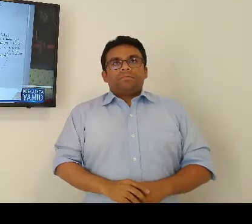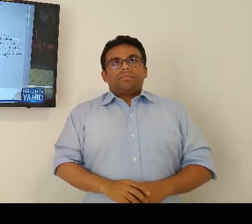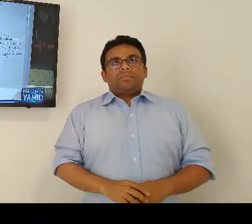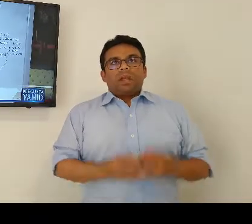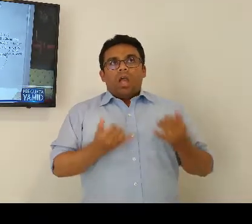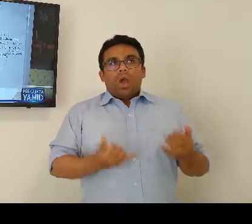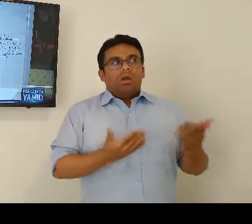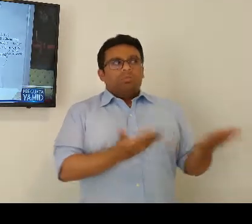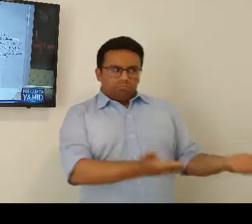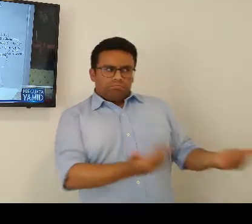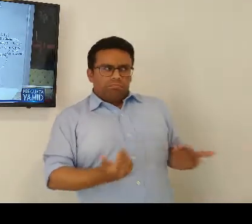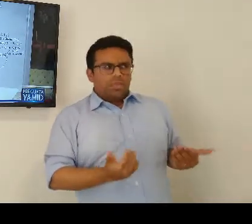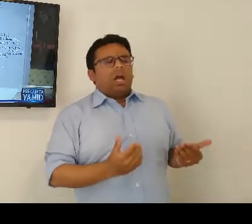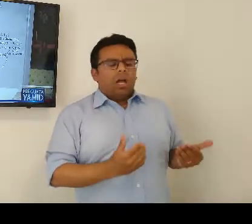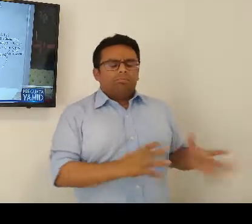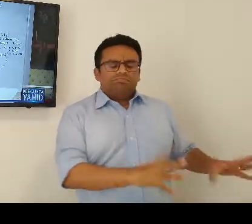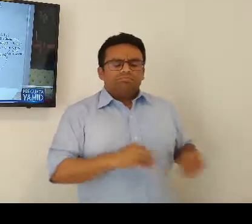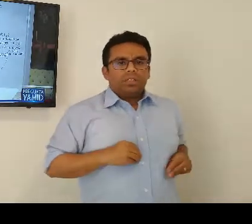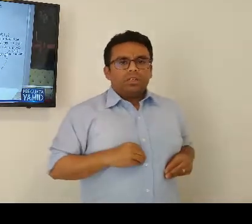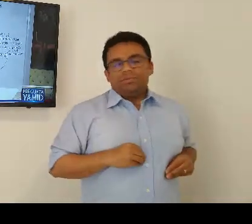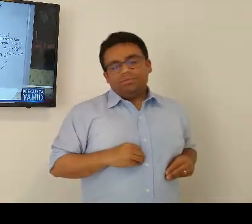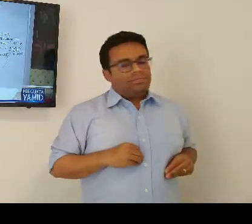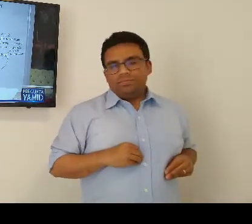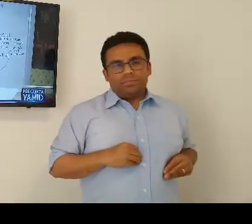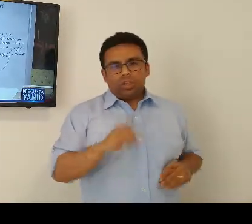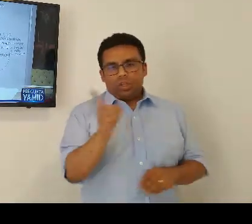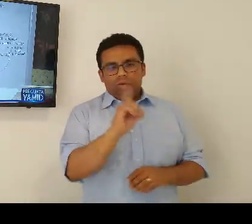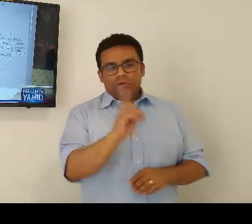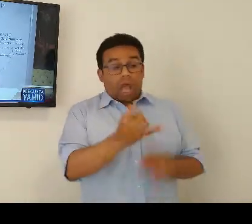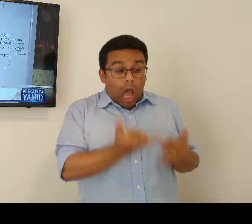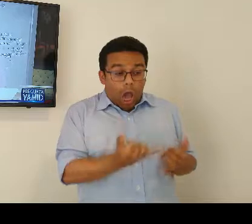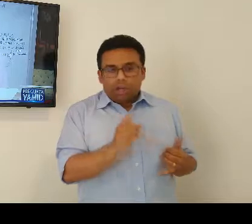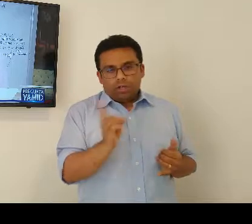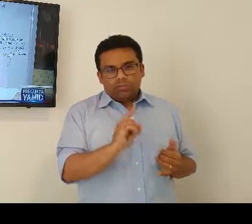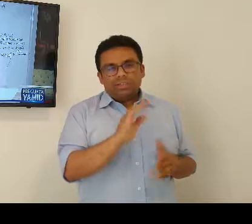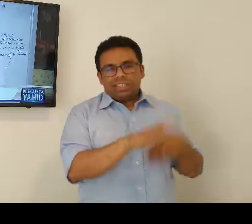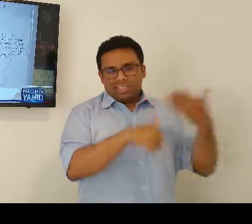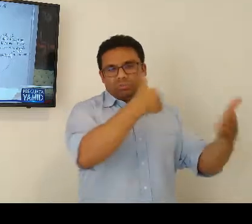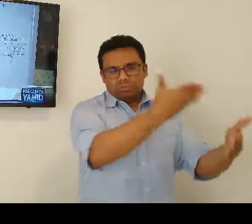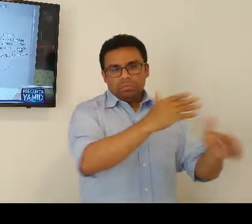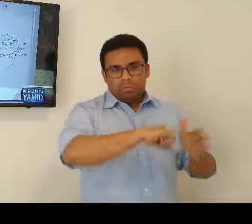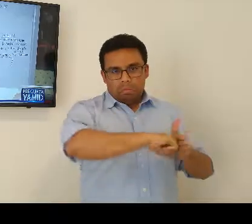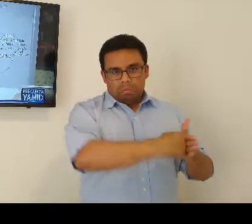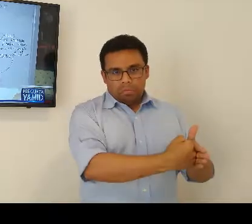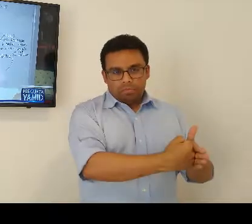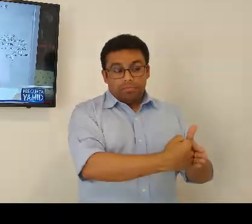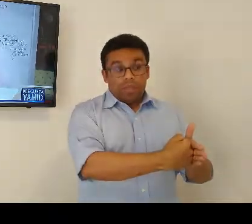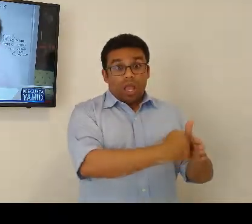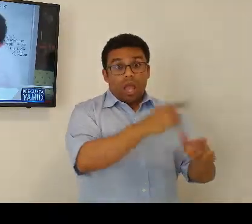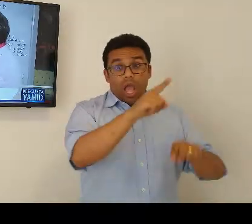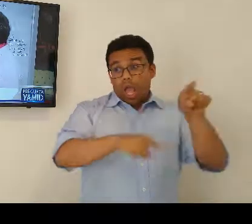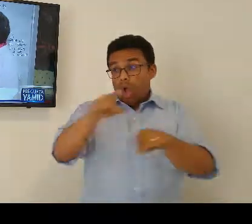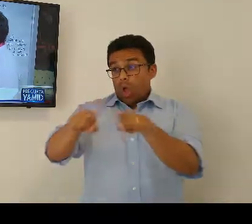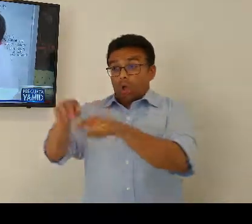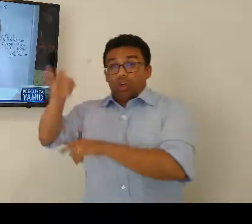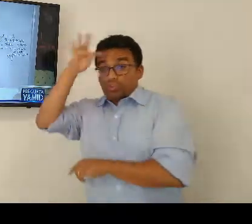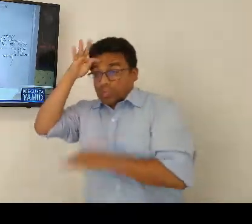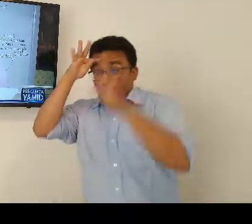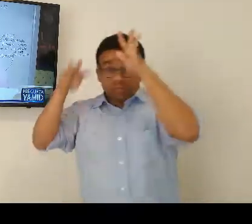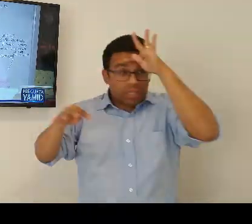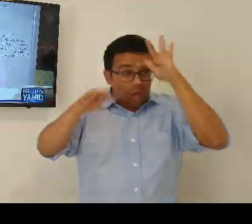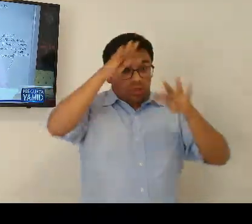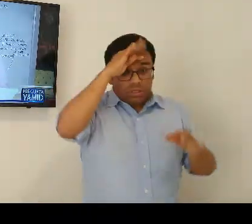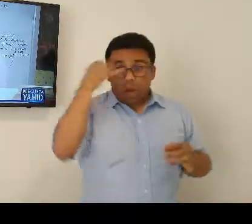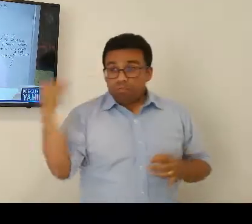No por ahora. Muchos hospitales, el Radisson entre otros, nos han ofrecido. Sin embargo, nosotros evaluamos dónde es